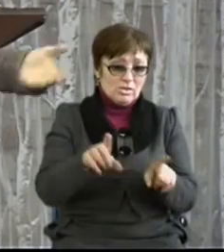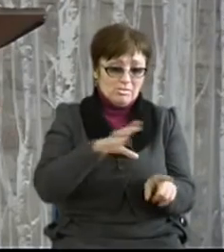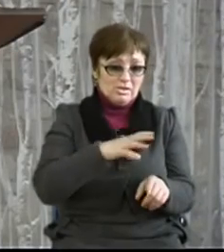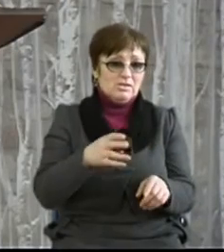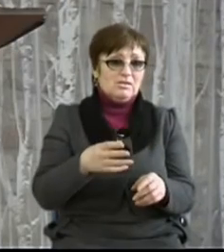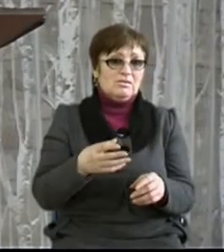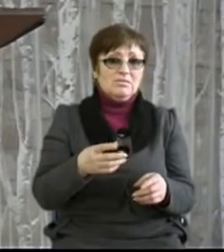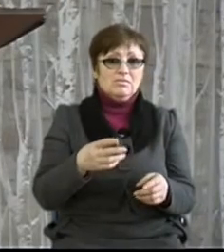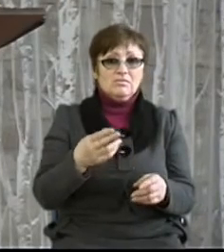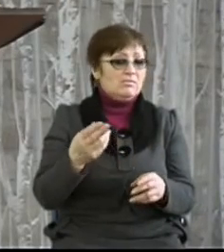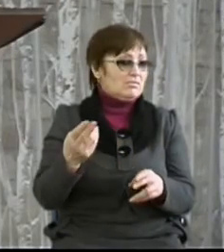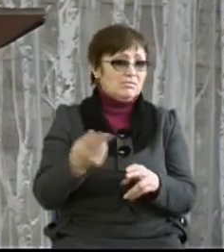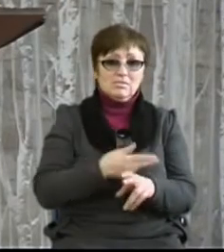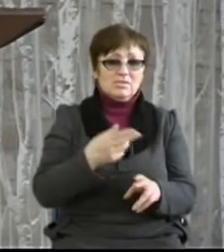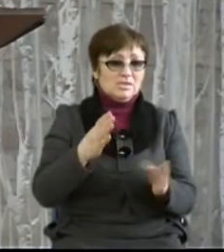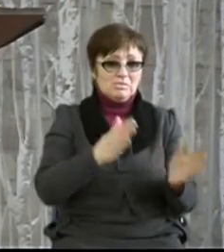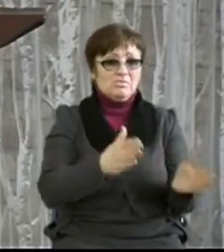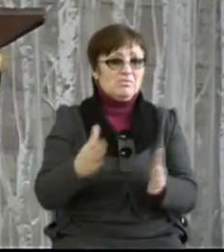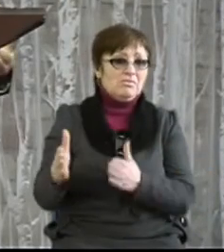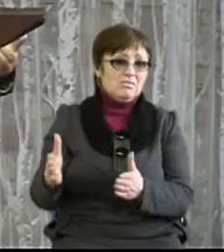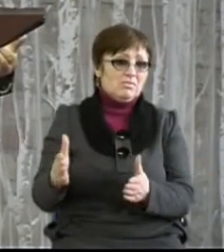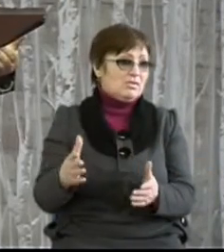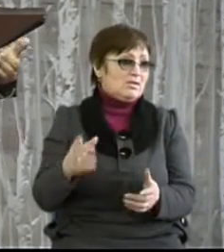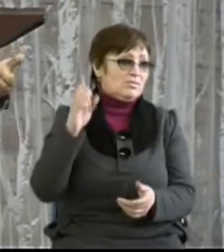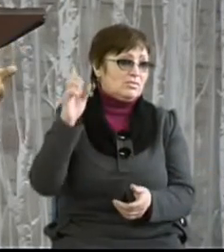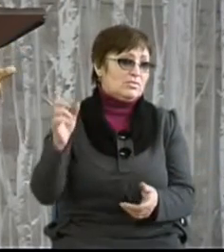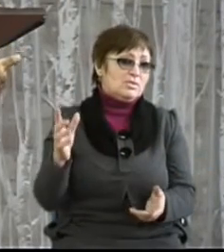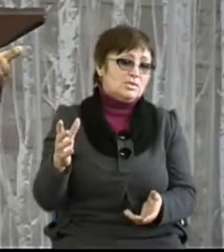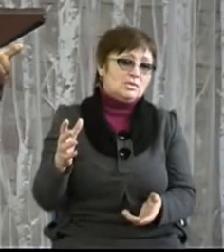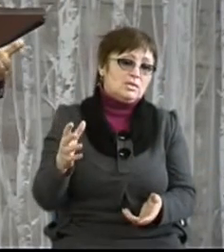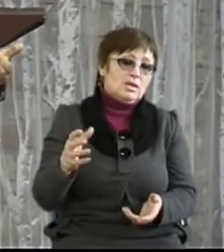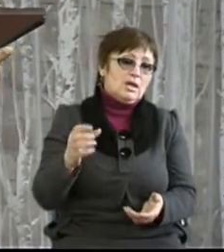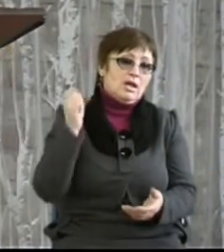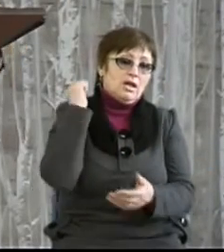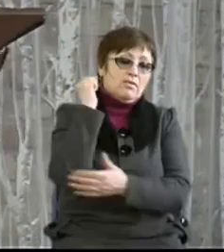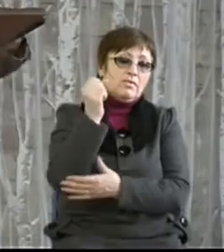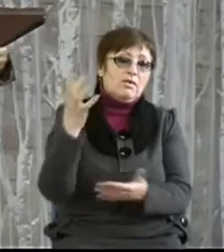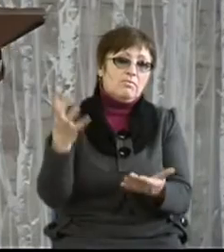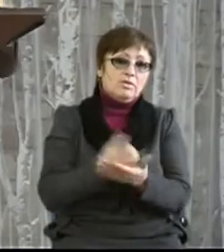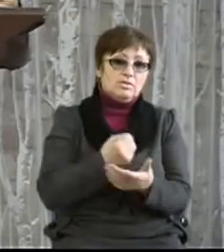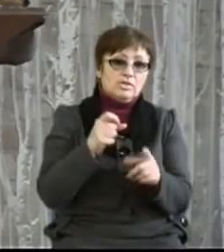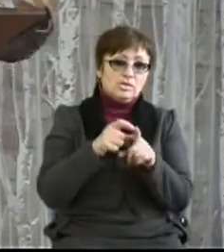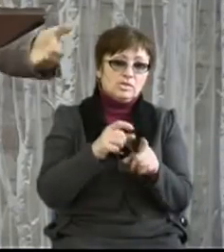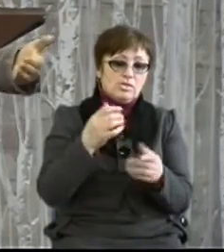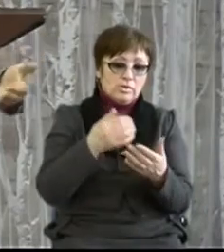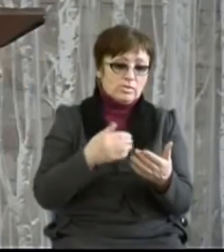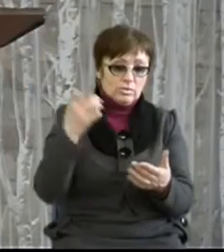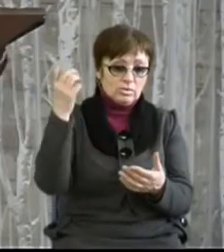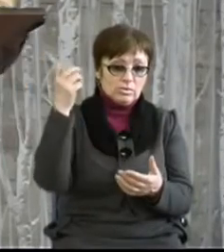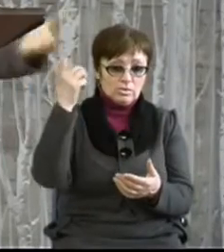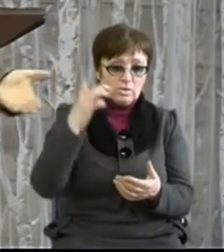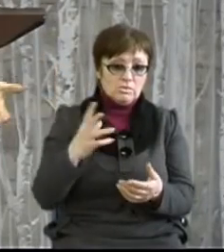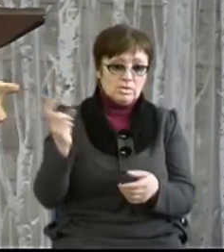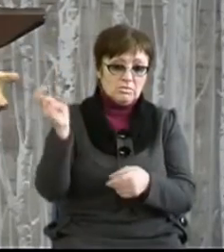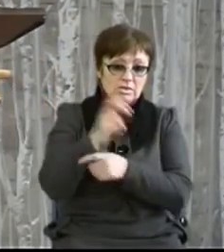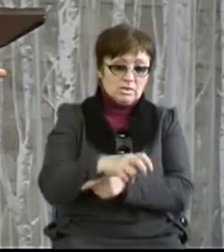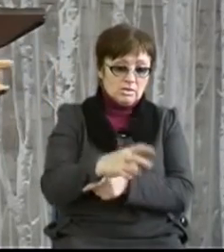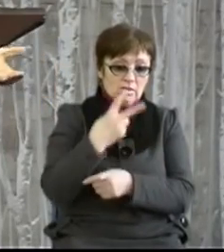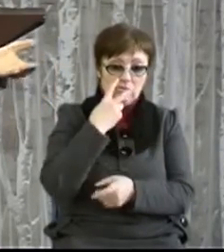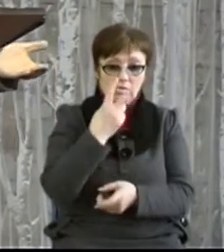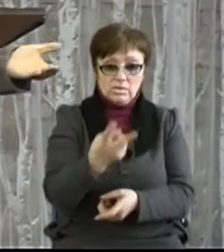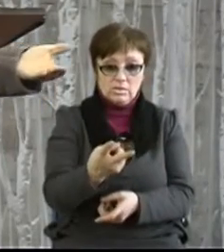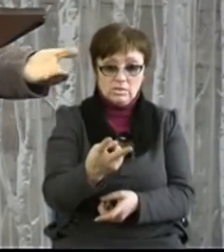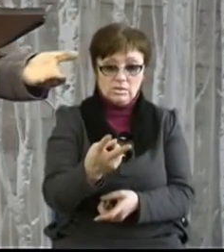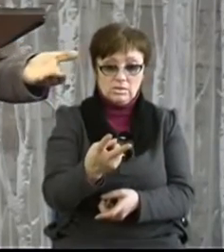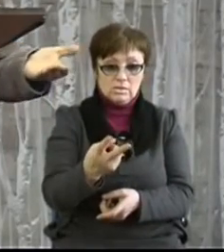определенный беспредел. И я понимаю, что вдруг он получил, скажем так, слово от Господа идти в эту землю, приходит в эту землю и